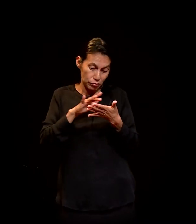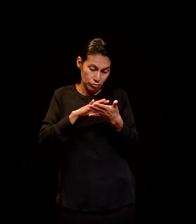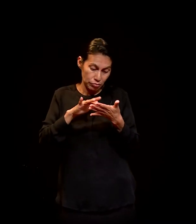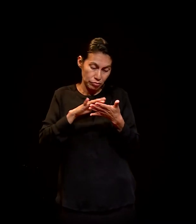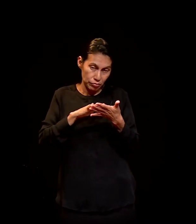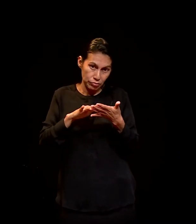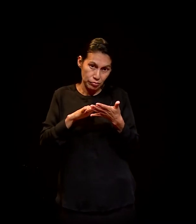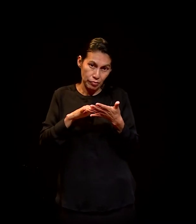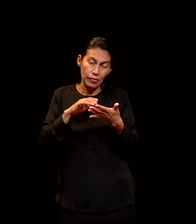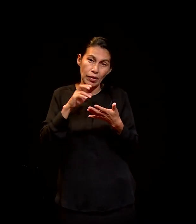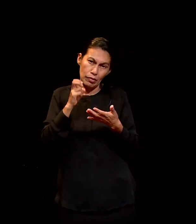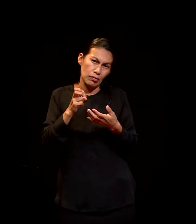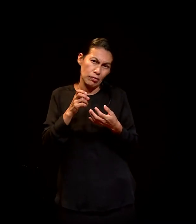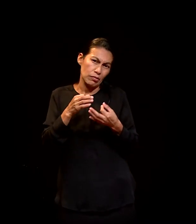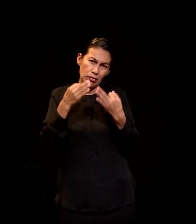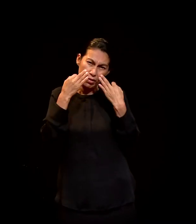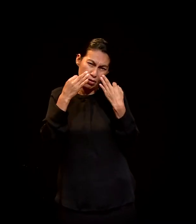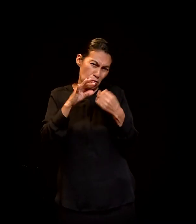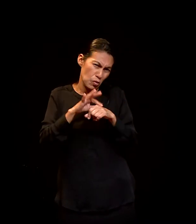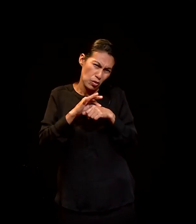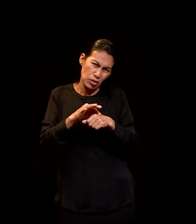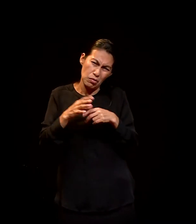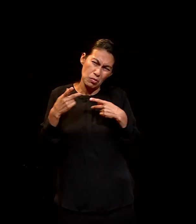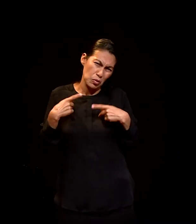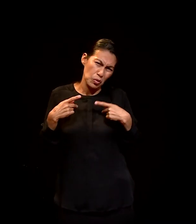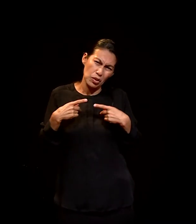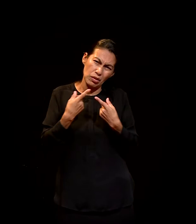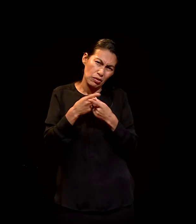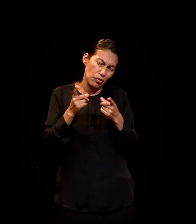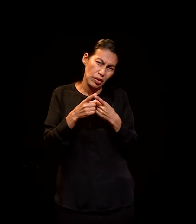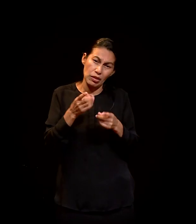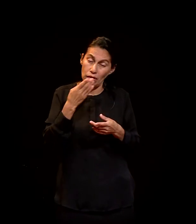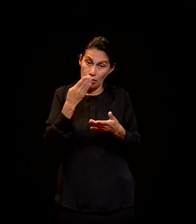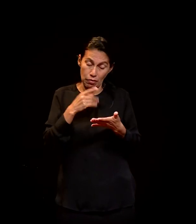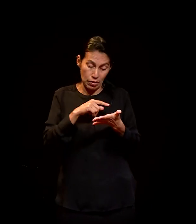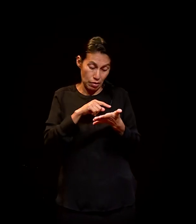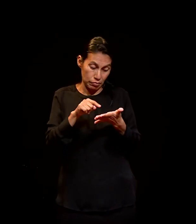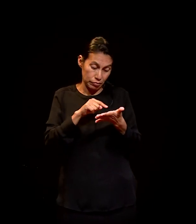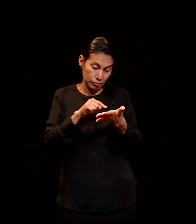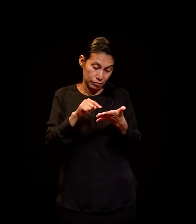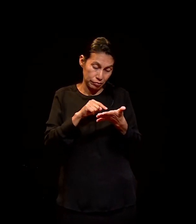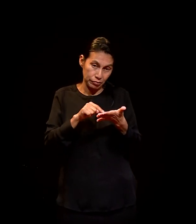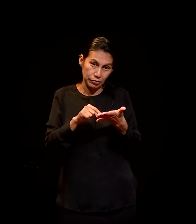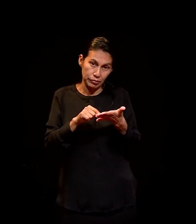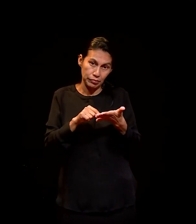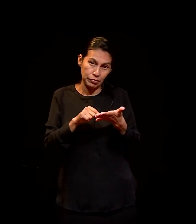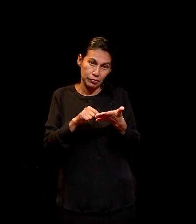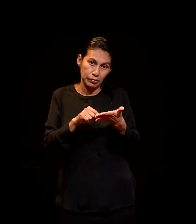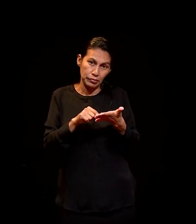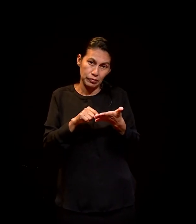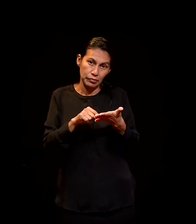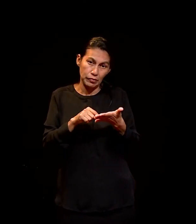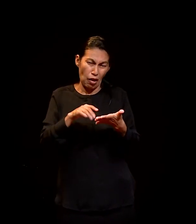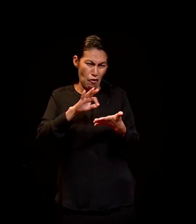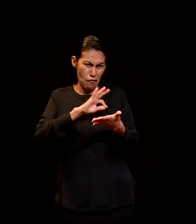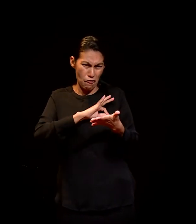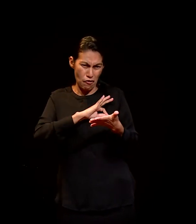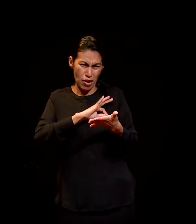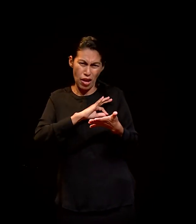eso claro los testimonios de diferentes personajes que también pues tenían un